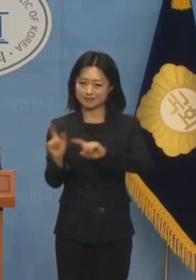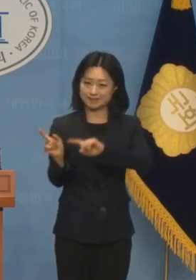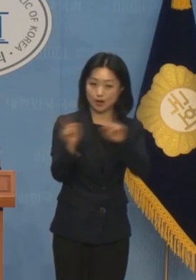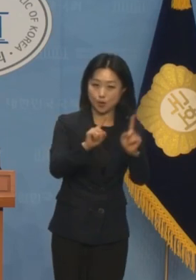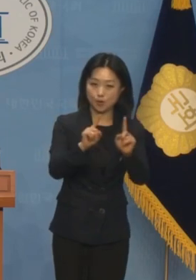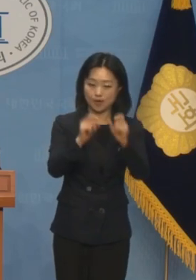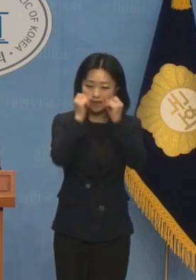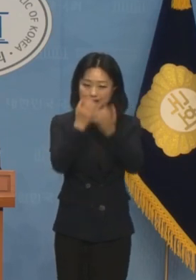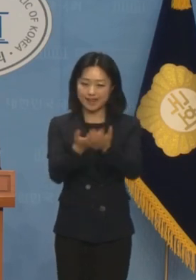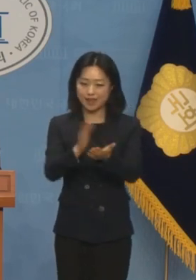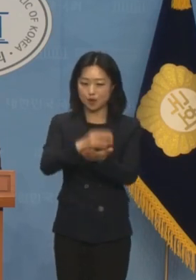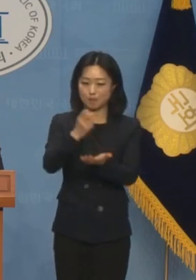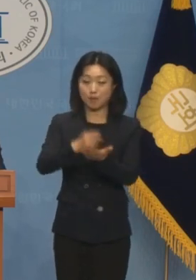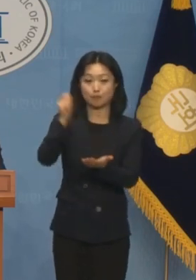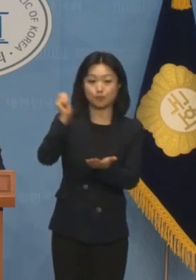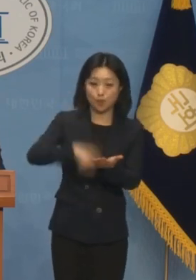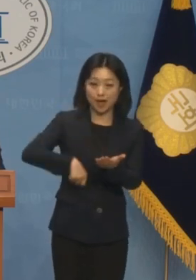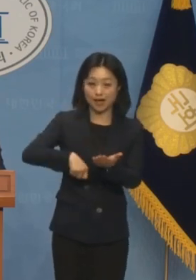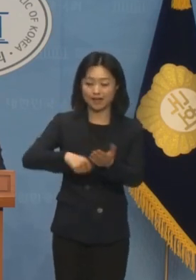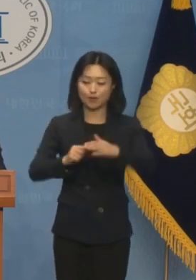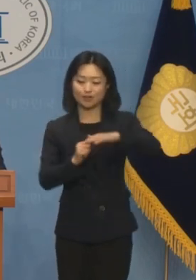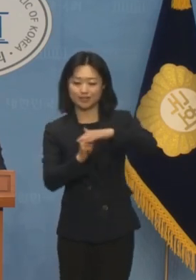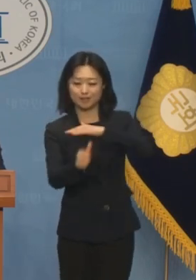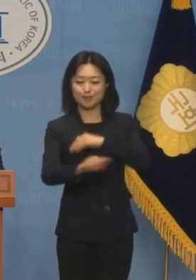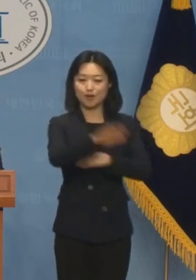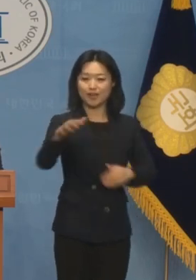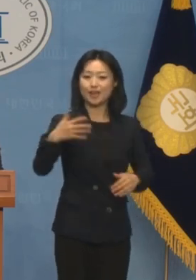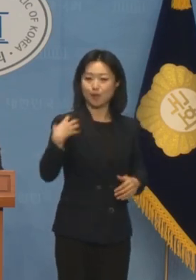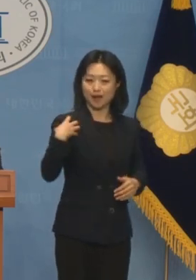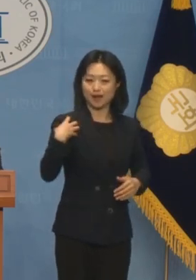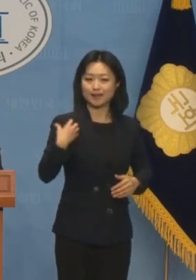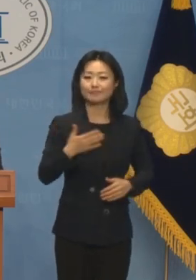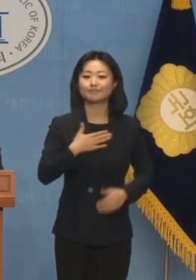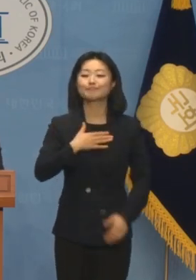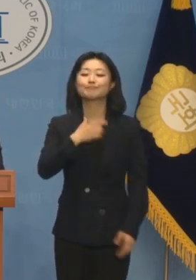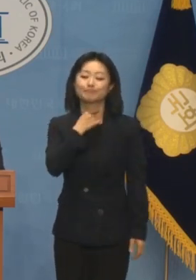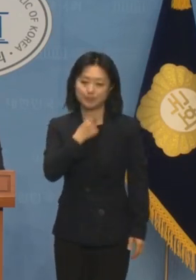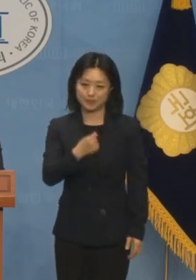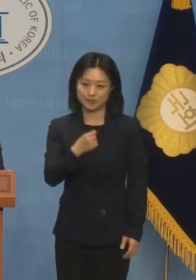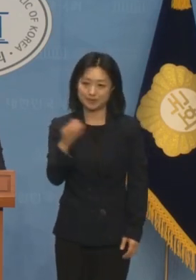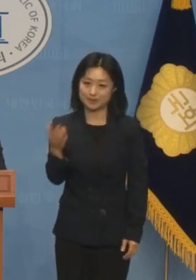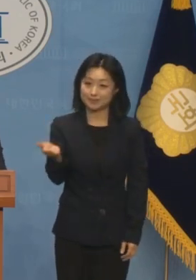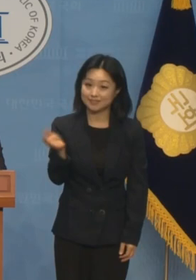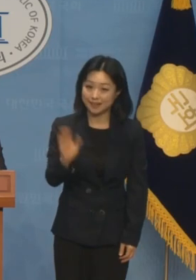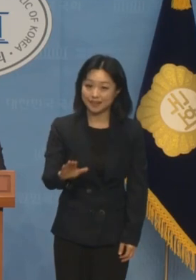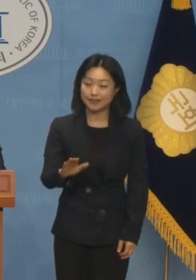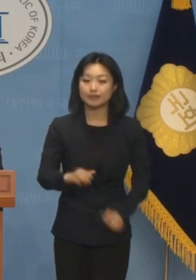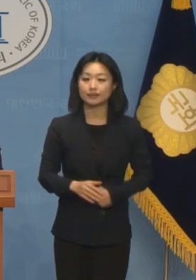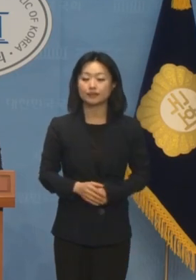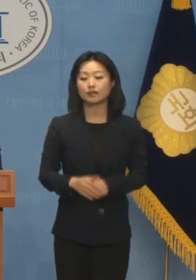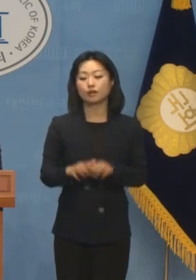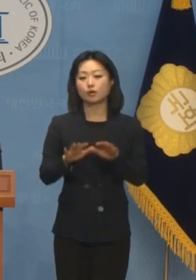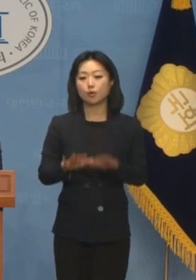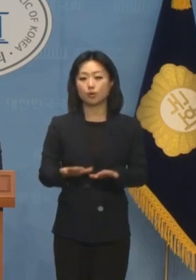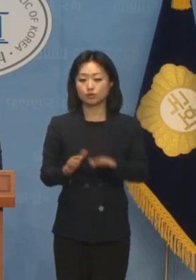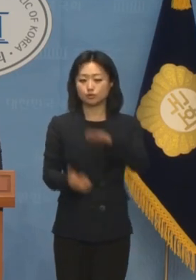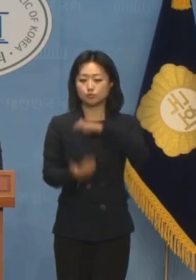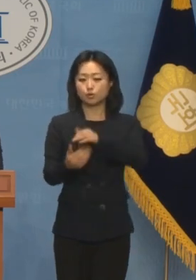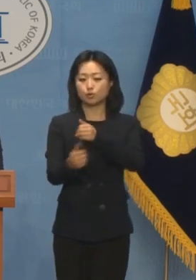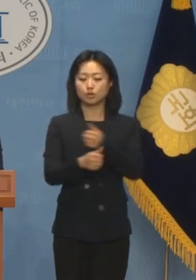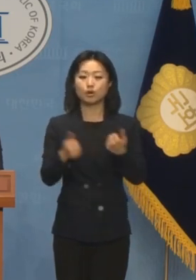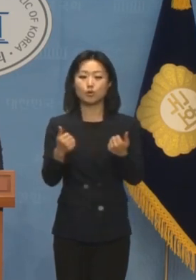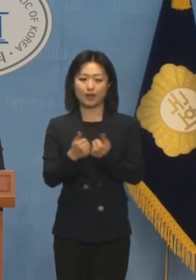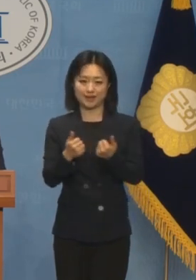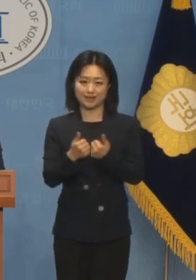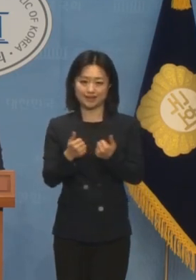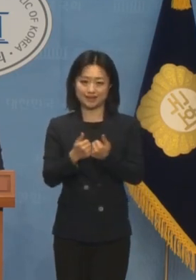또 개혁 입법을 통과시키는 원내대표의 일을 하고자 했습니다. 그런데 오늘 최고위